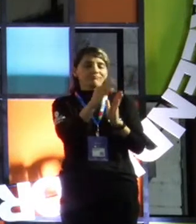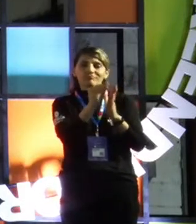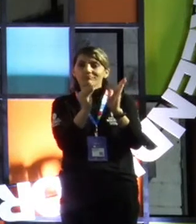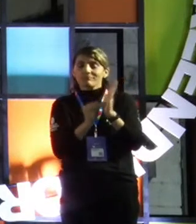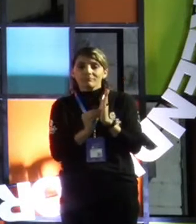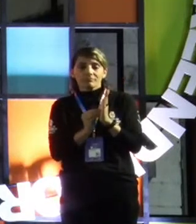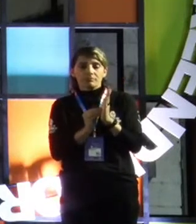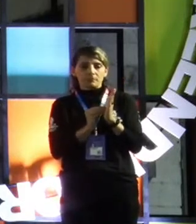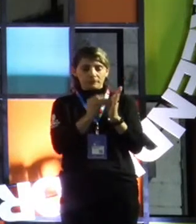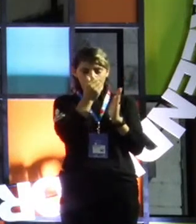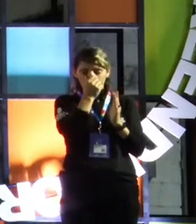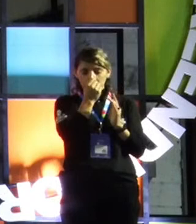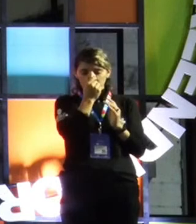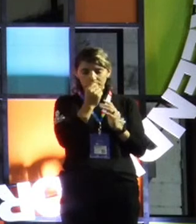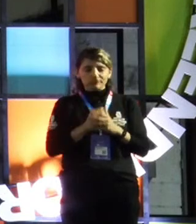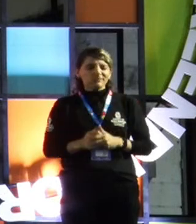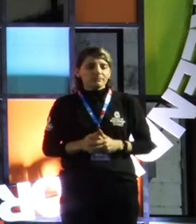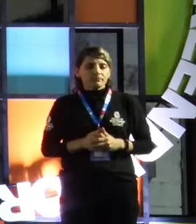não caia